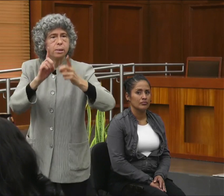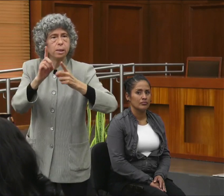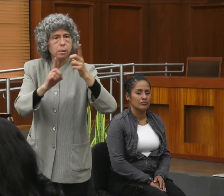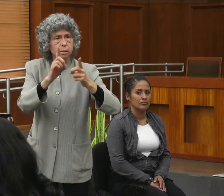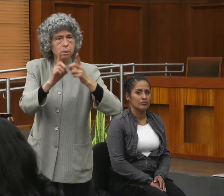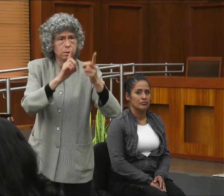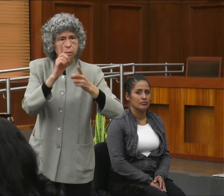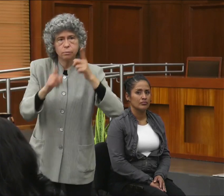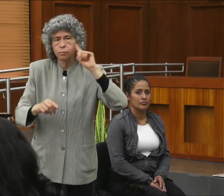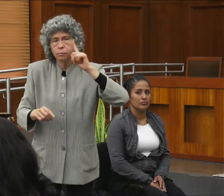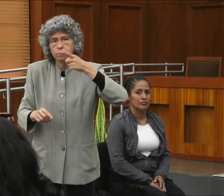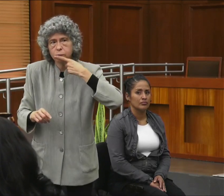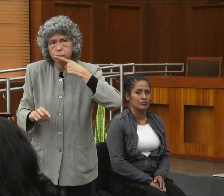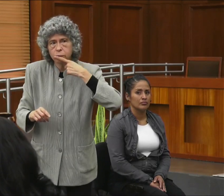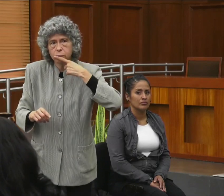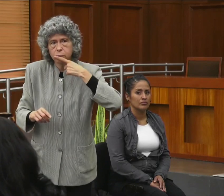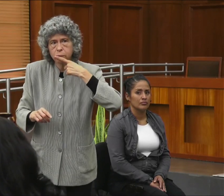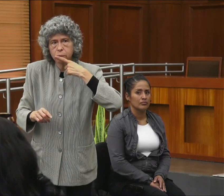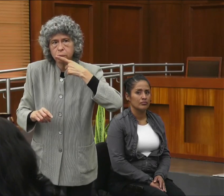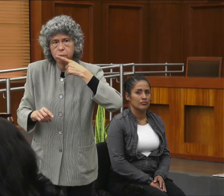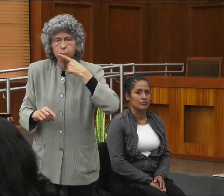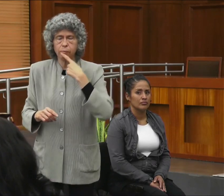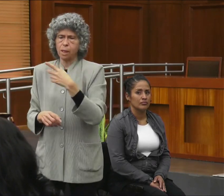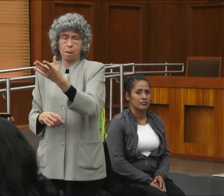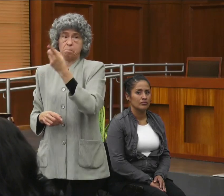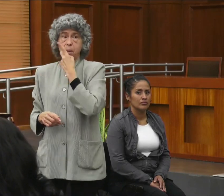Porque tengo yo en mi caso deportistas sordos